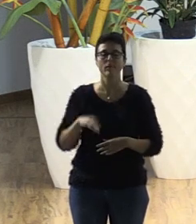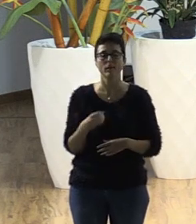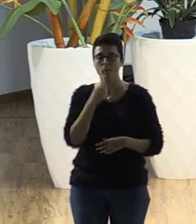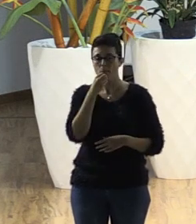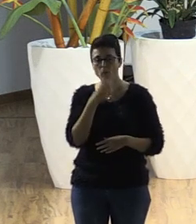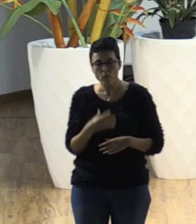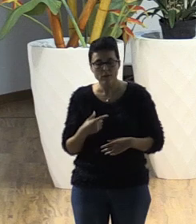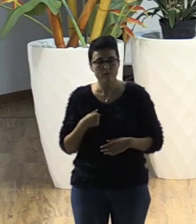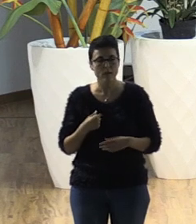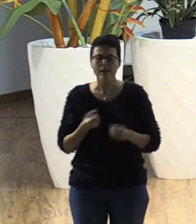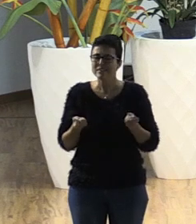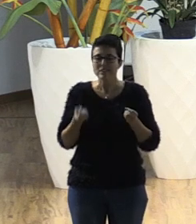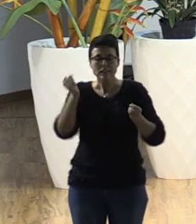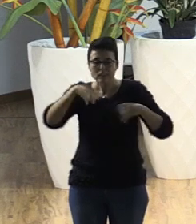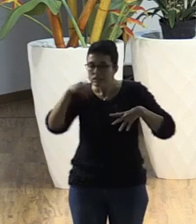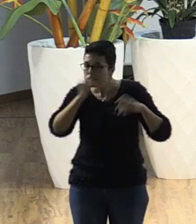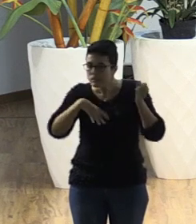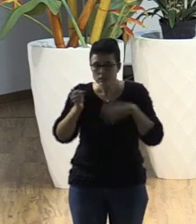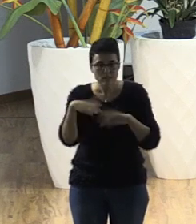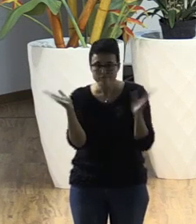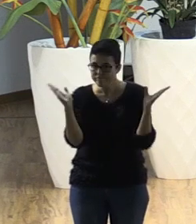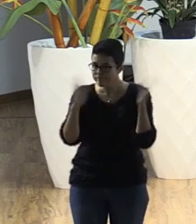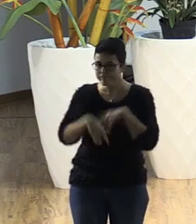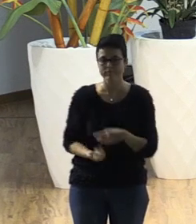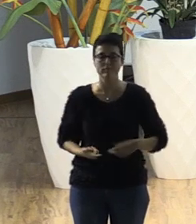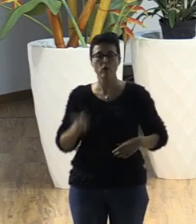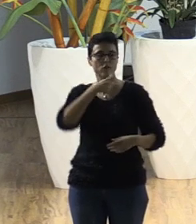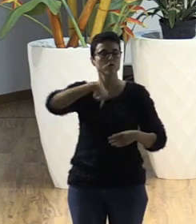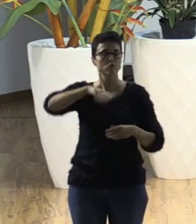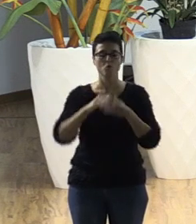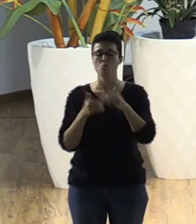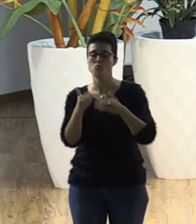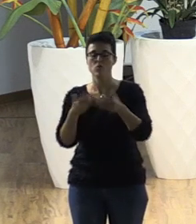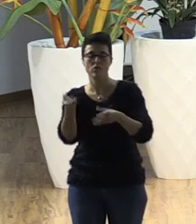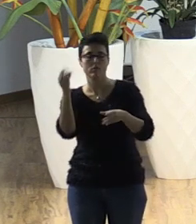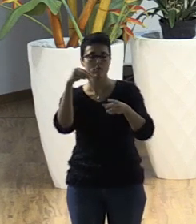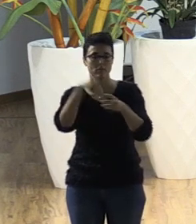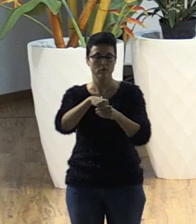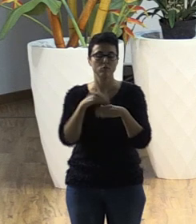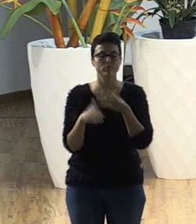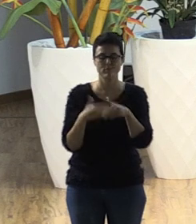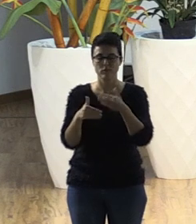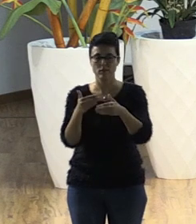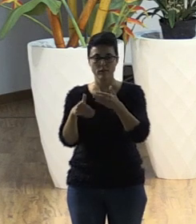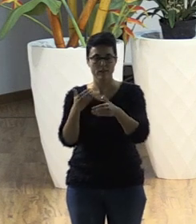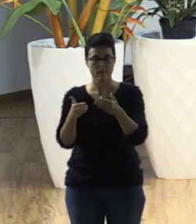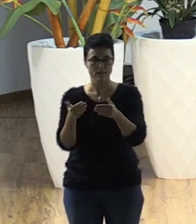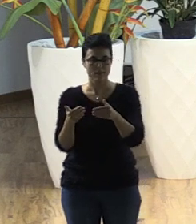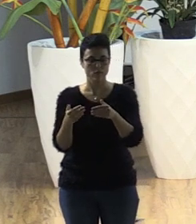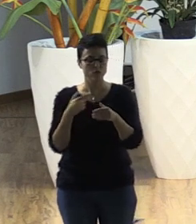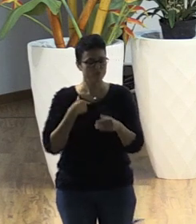Bueno, receta no hay. Estamos metidos en un proceso. Este proceso, como